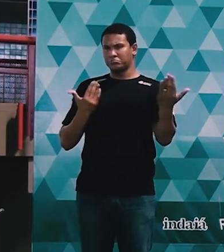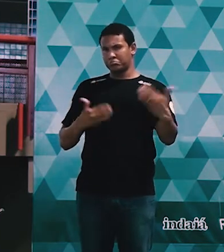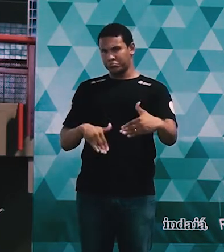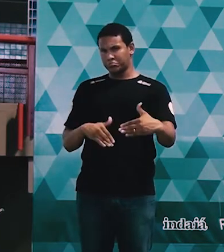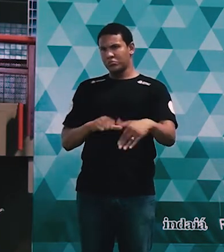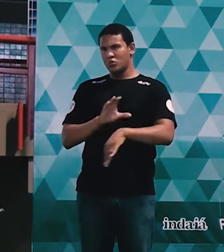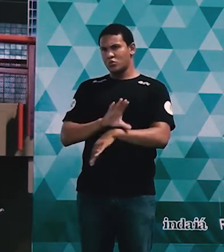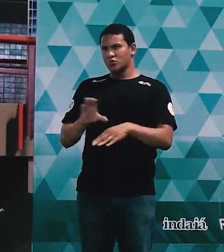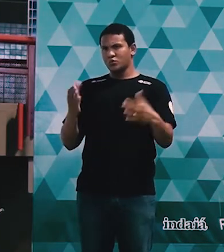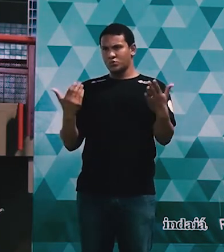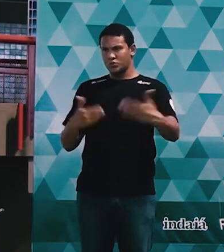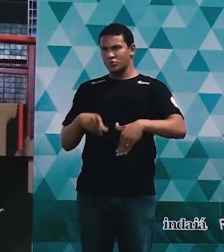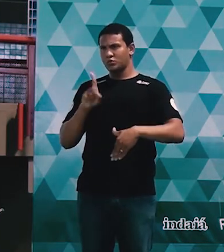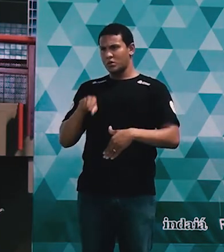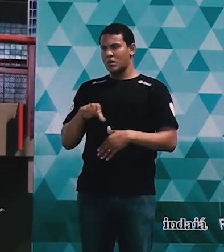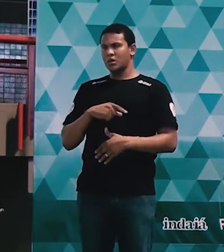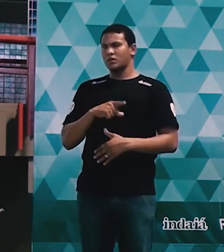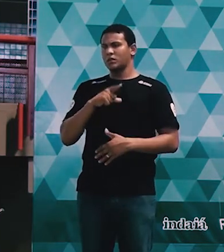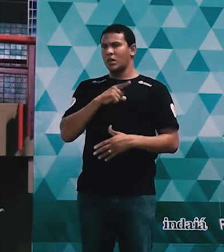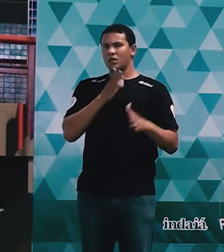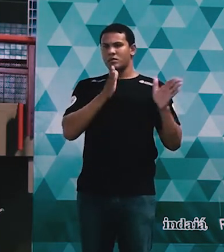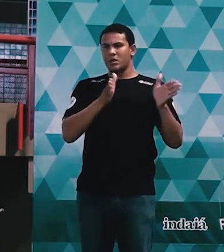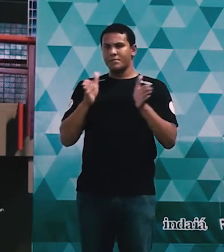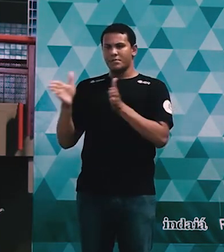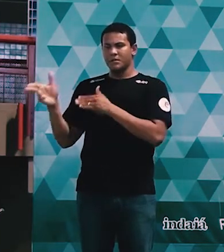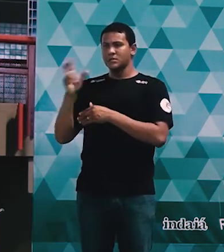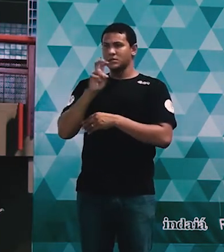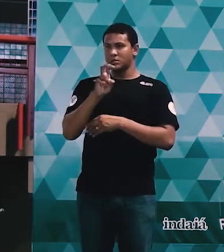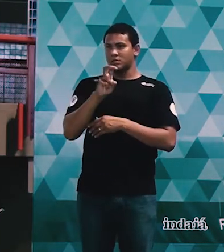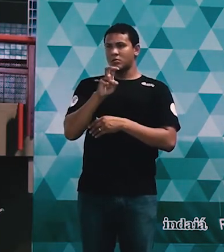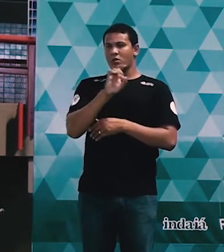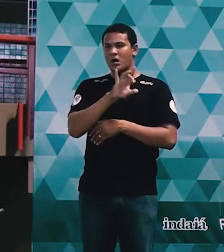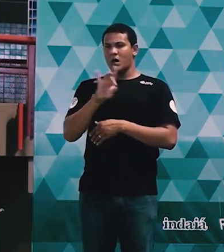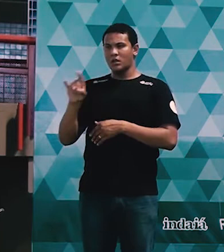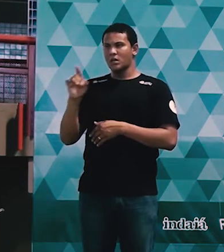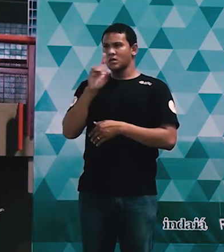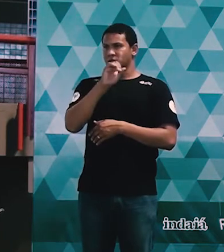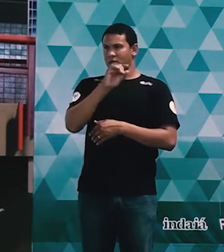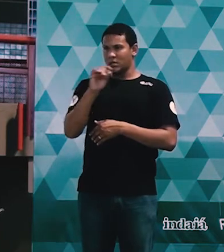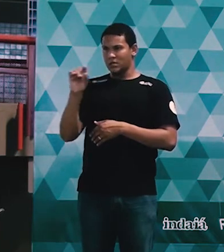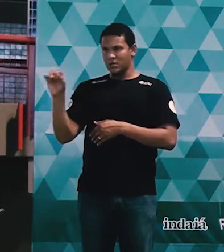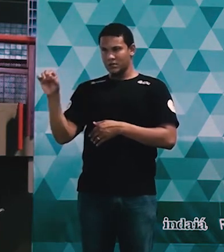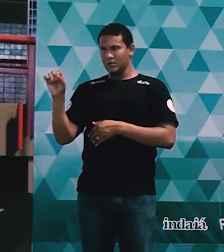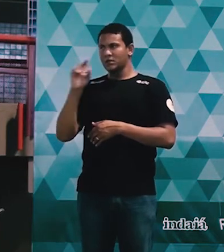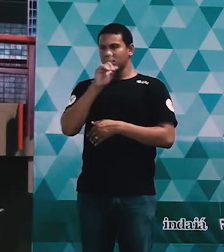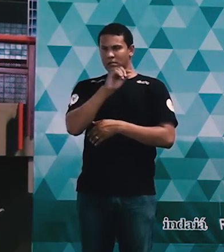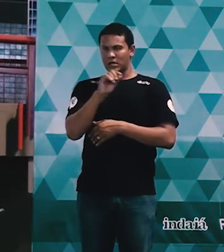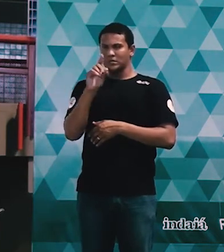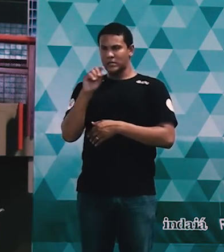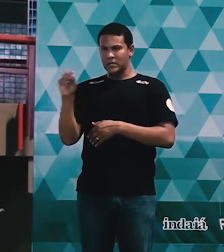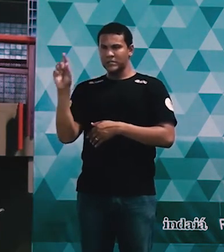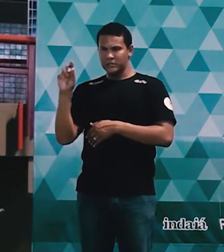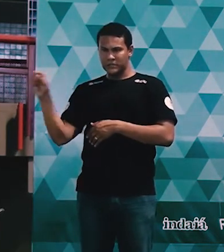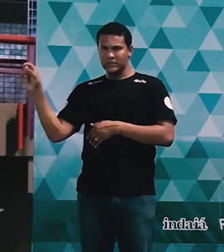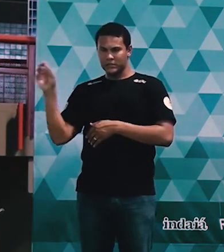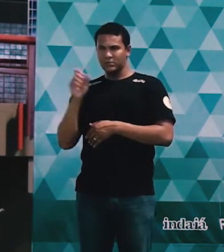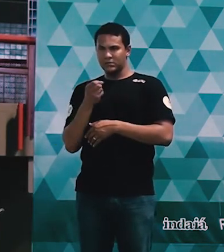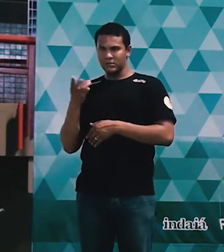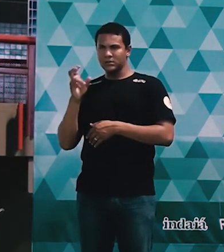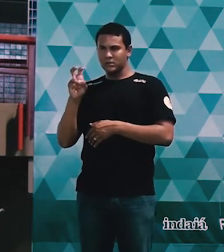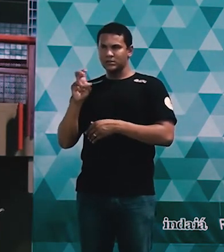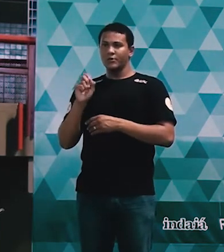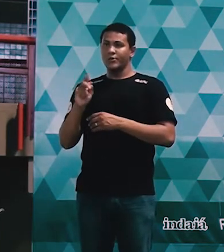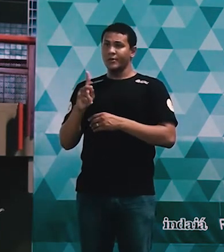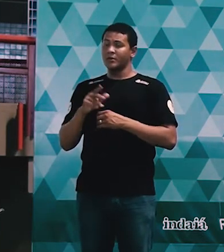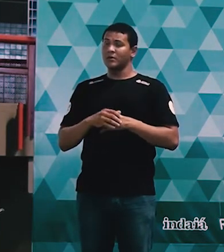5 etapas. Cada etapa vale 100 pontos. A pontuação final de cada candidato e a